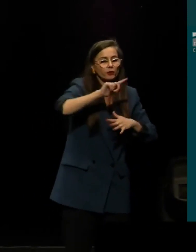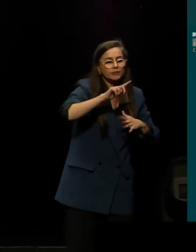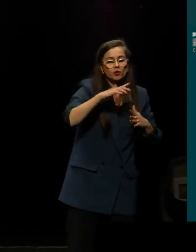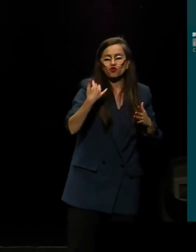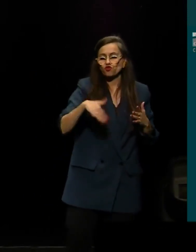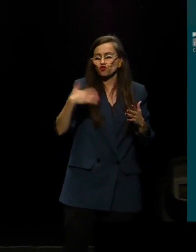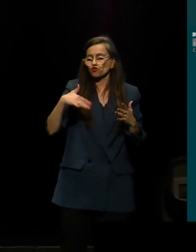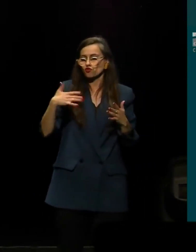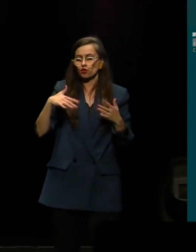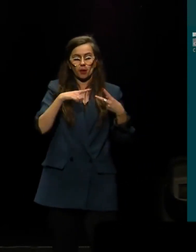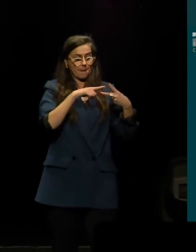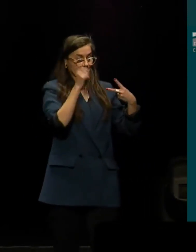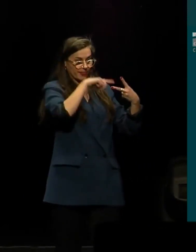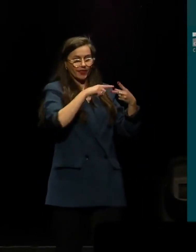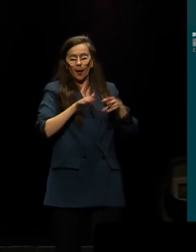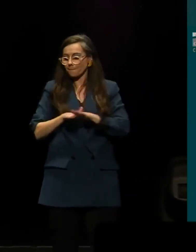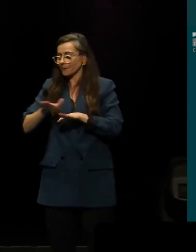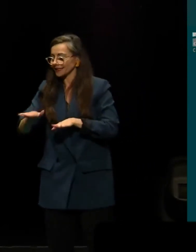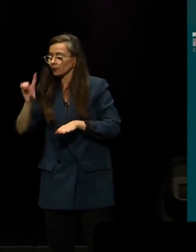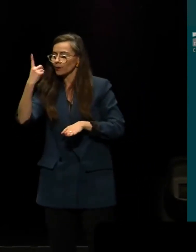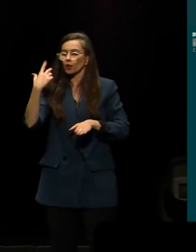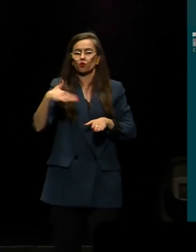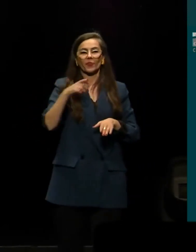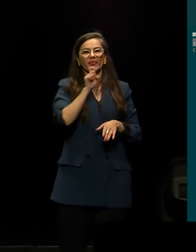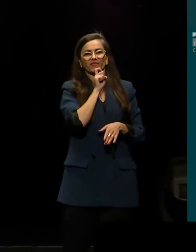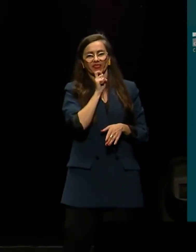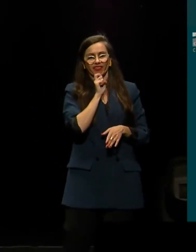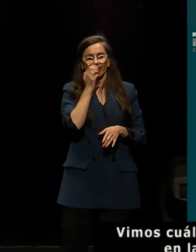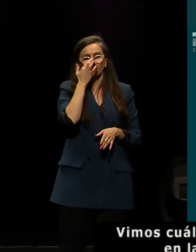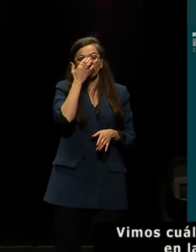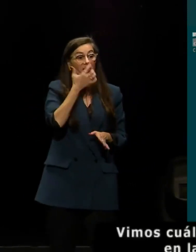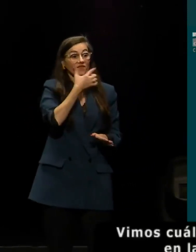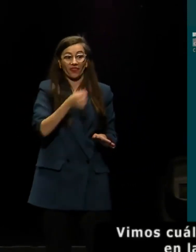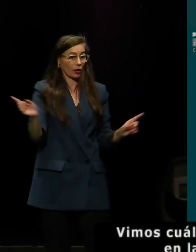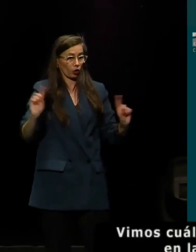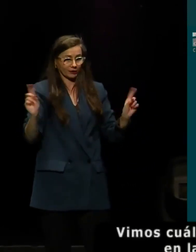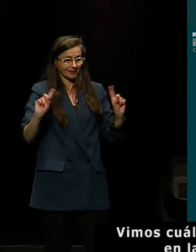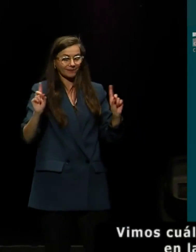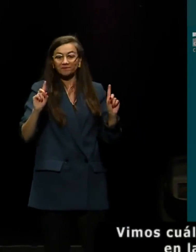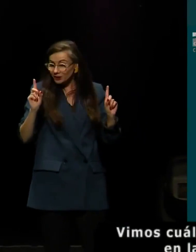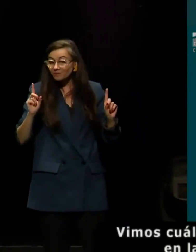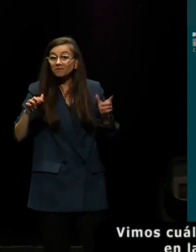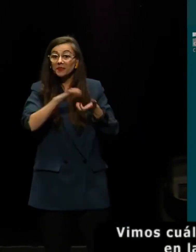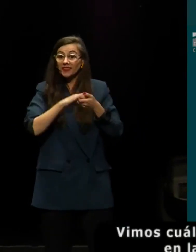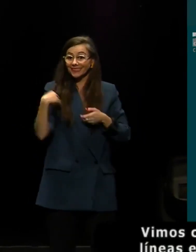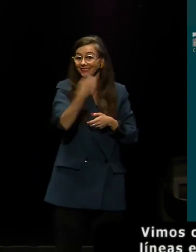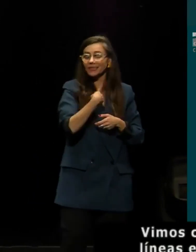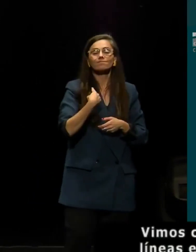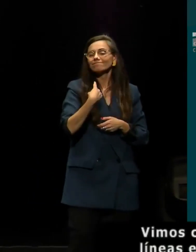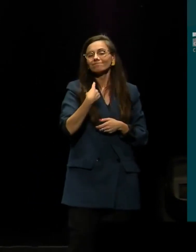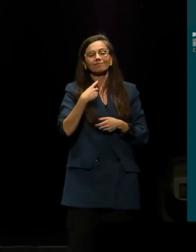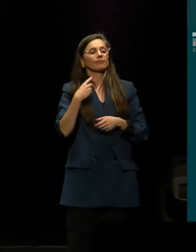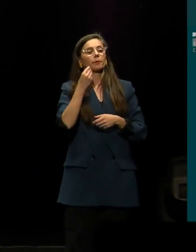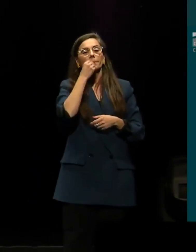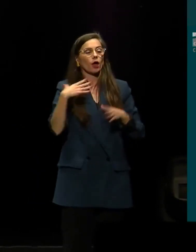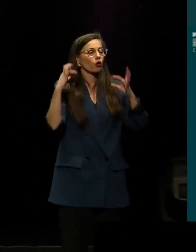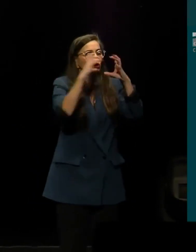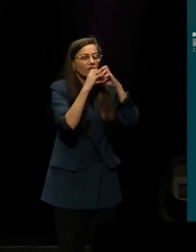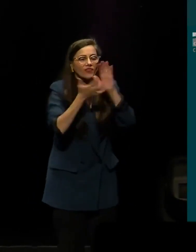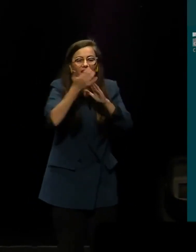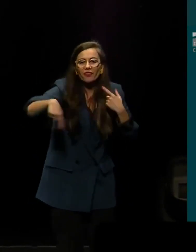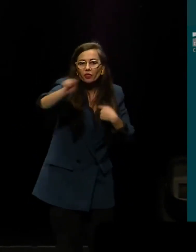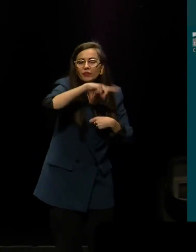llegados a este punto, ¿qué hacemos? ¿Cómo seguimos? Ya hemos dado el primer paso. No era nada fácil llegar a ese